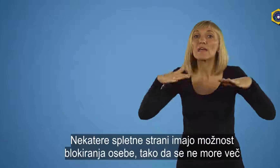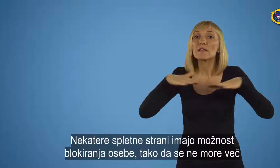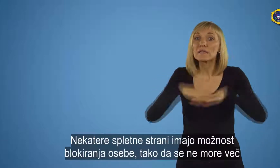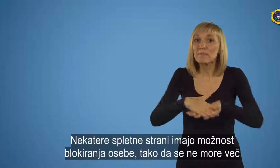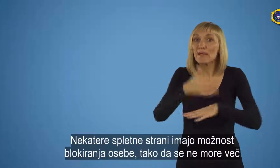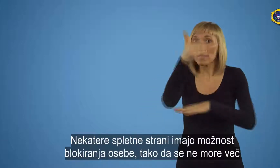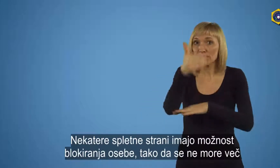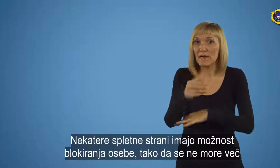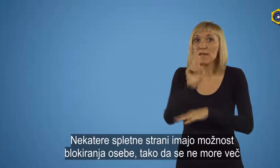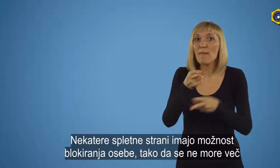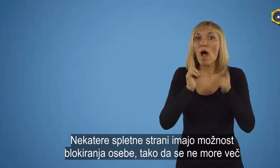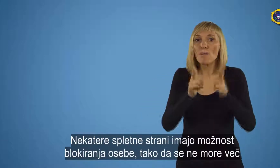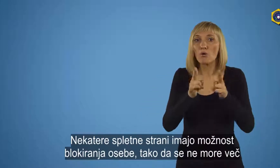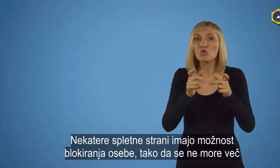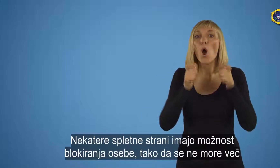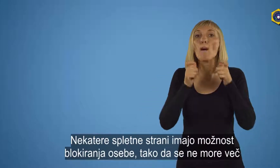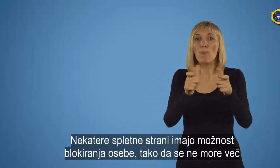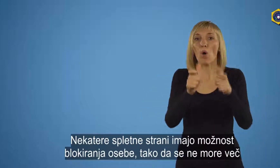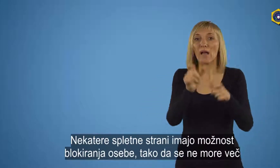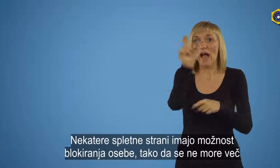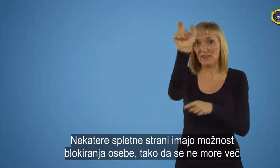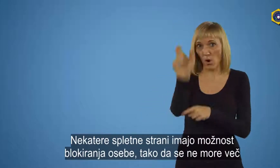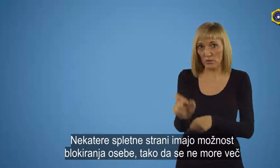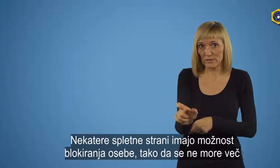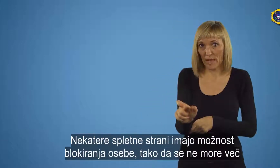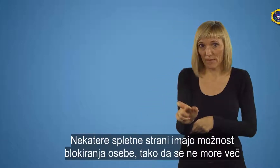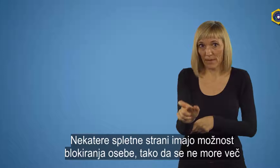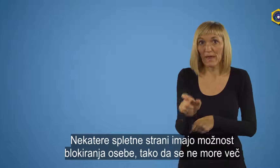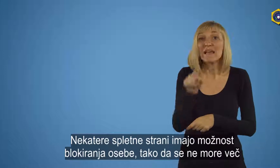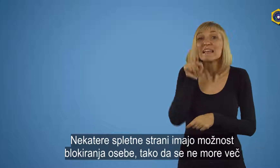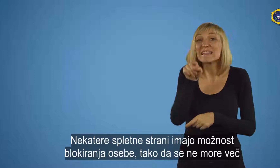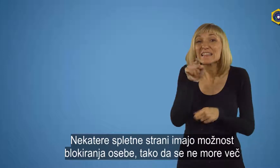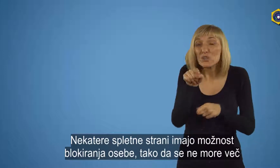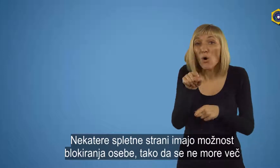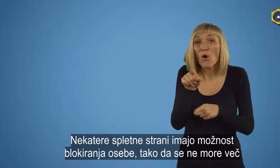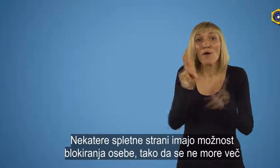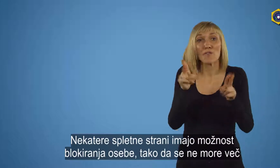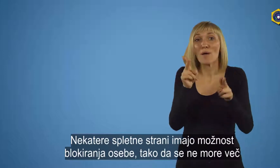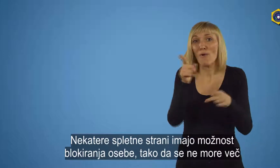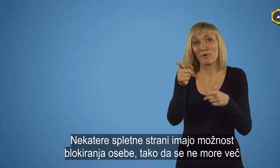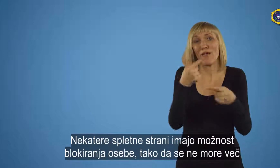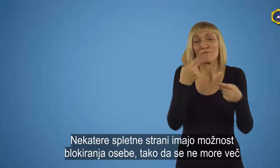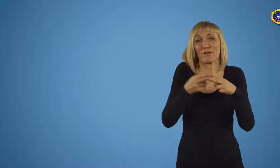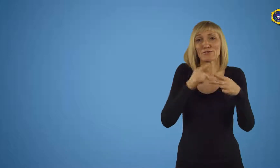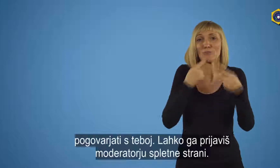Nekatere spletne strani imajo možnost blokiranja osebe, tako da se ne more več pogovarjati s teboj.